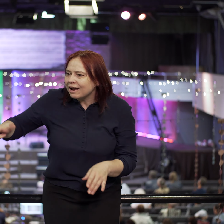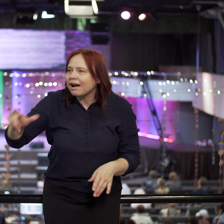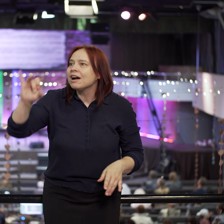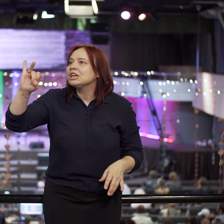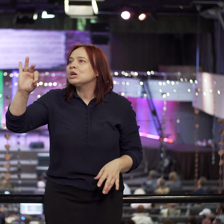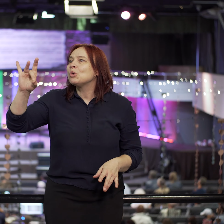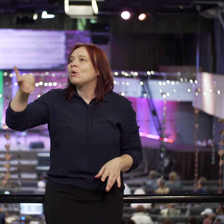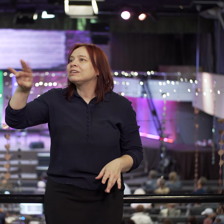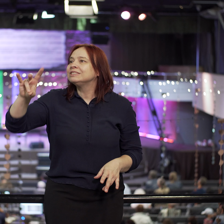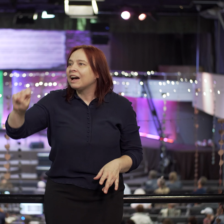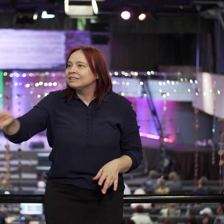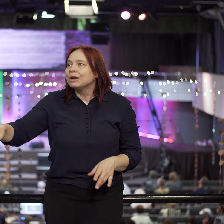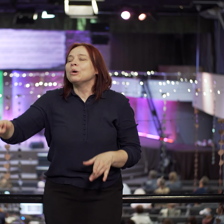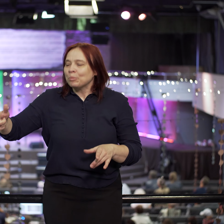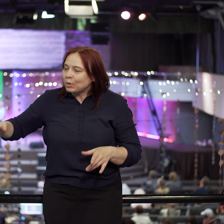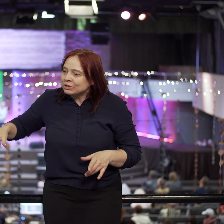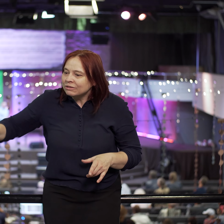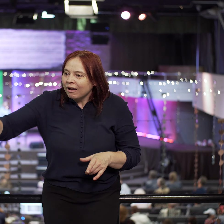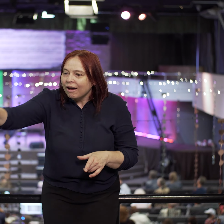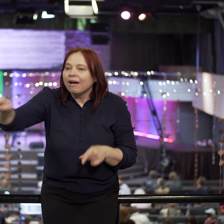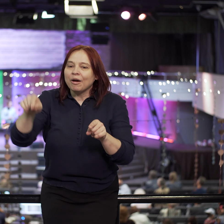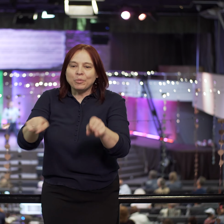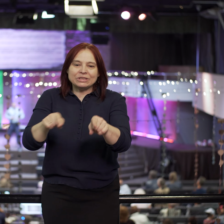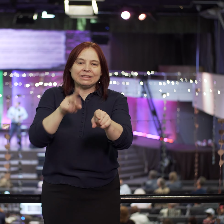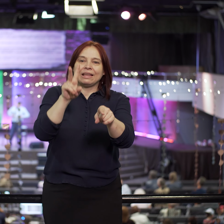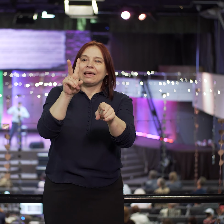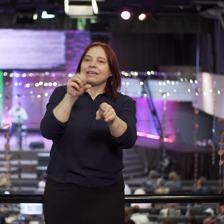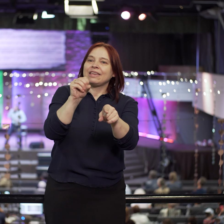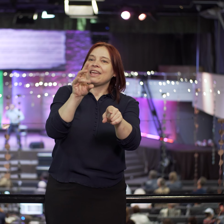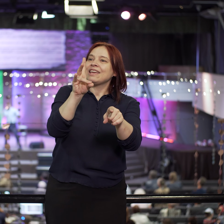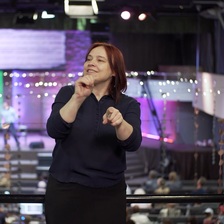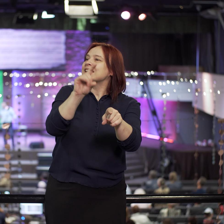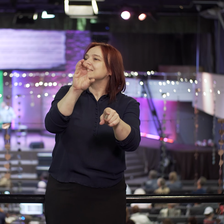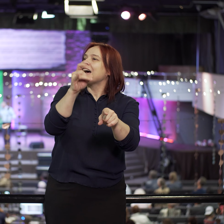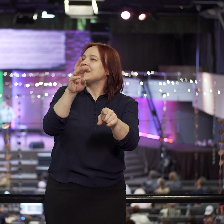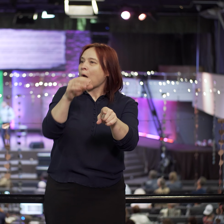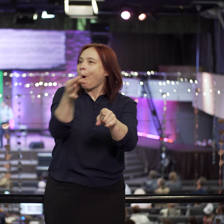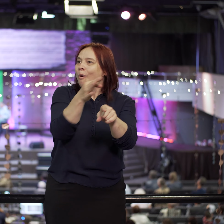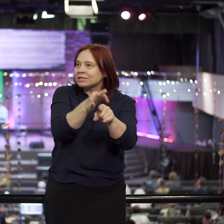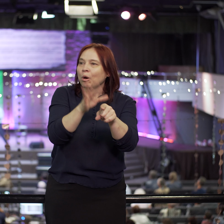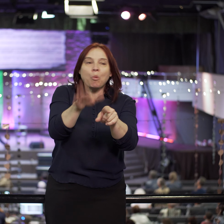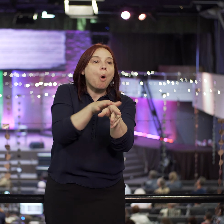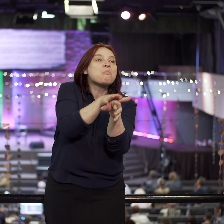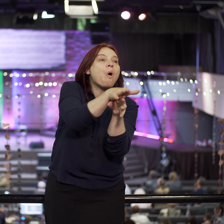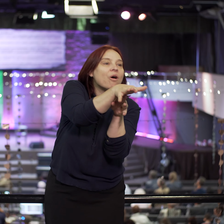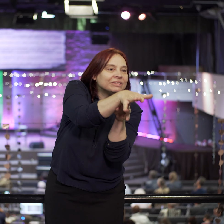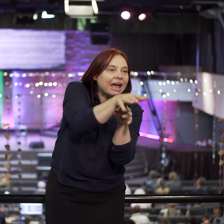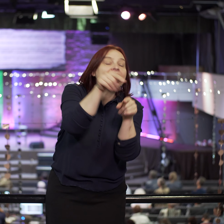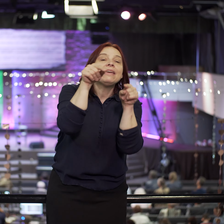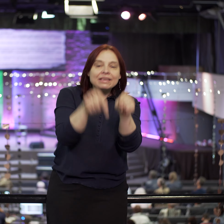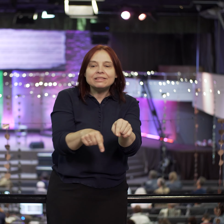Будет полноводное озеро Кинерет, Геннесаретское озеро. Будет жизнь в стране и в